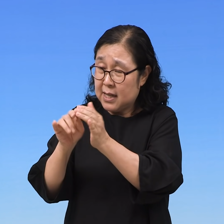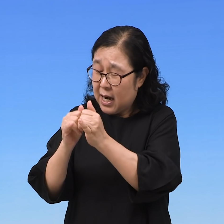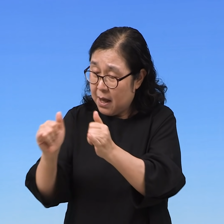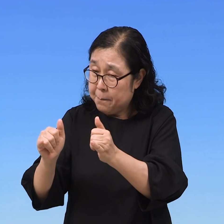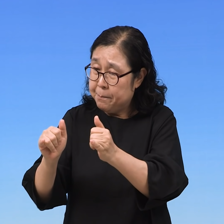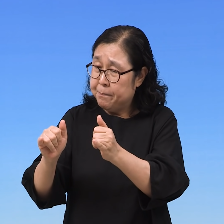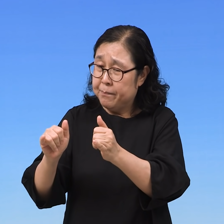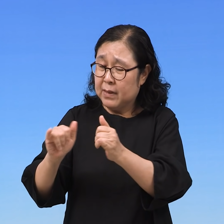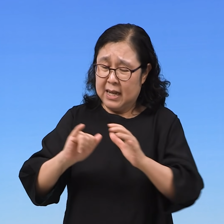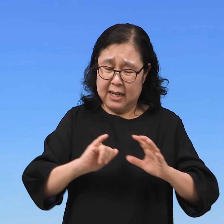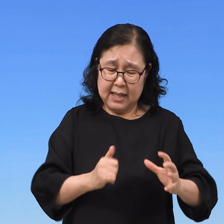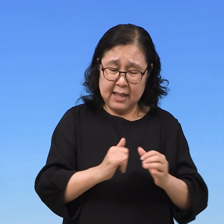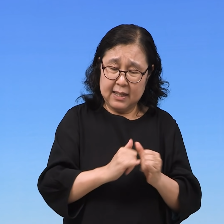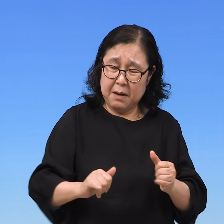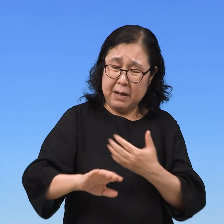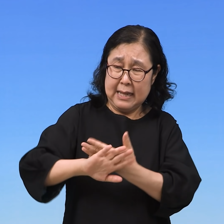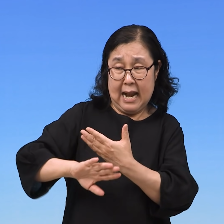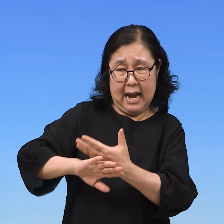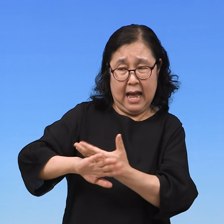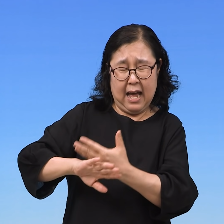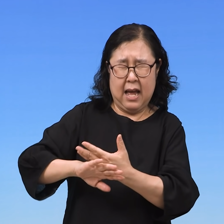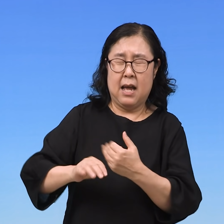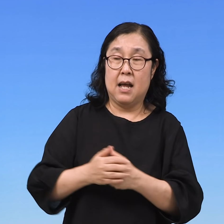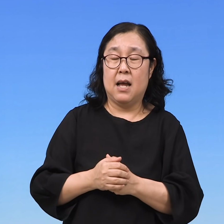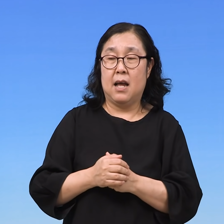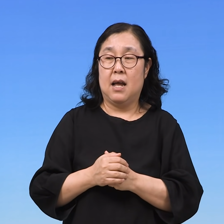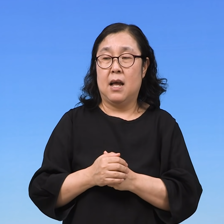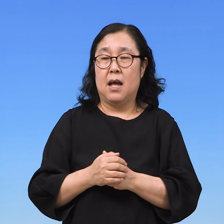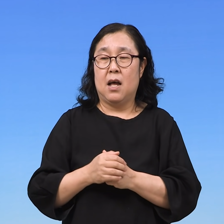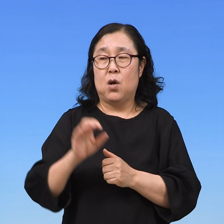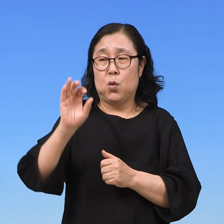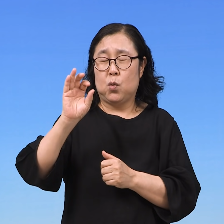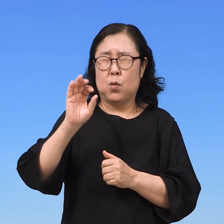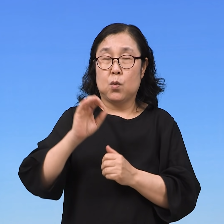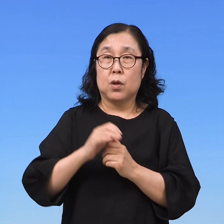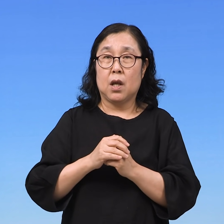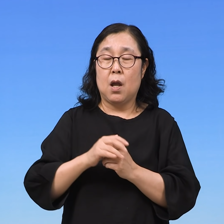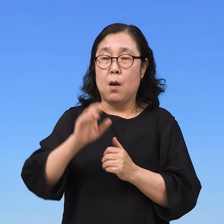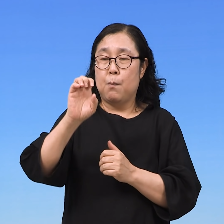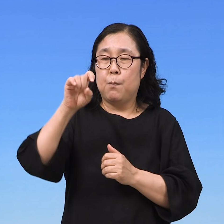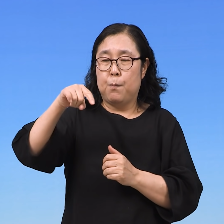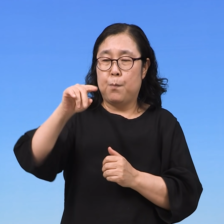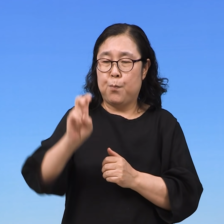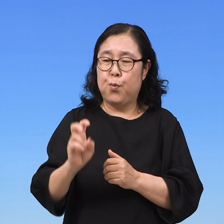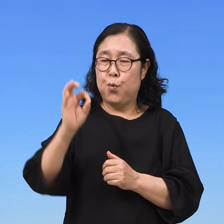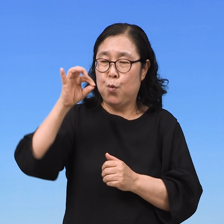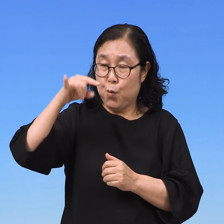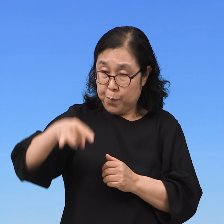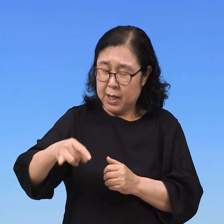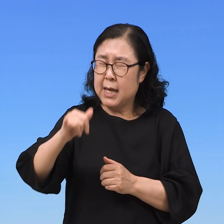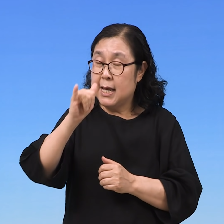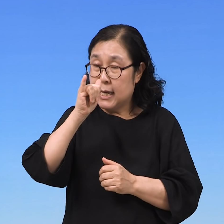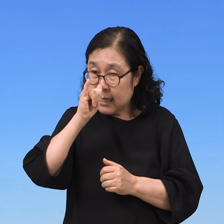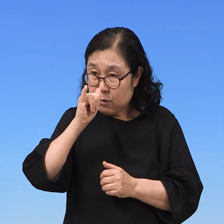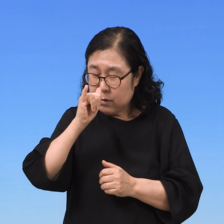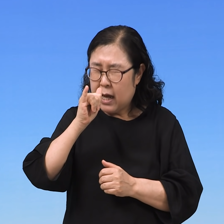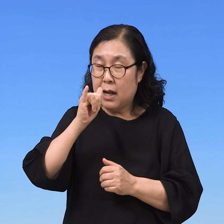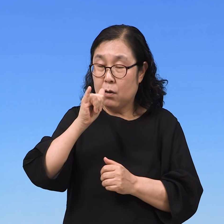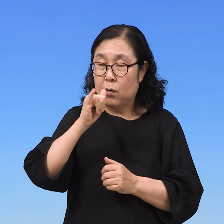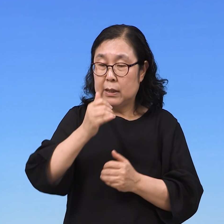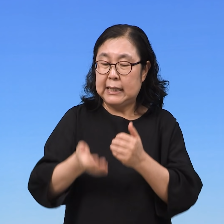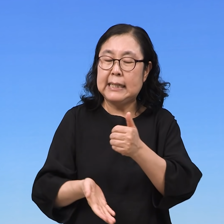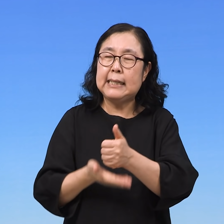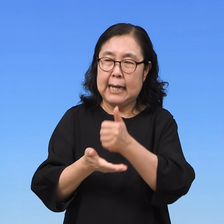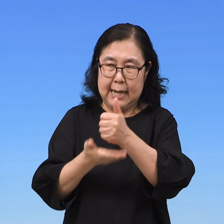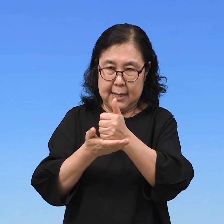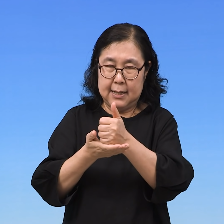있네, 그렇게 천박하게 그냥 몇 푼 가지고 영혼을 팔고 이런 짓을 안 하네. 이것을 놓고 기도하는 저와